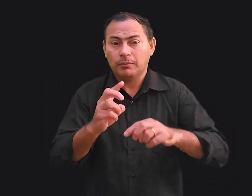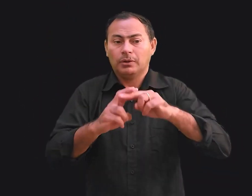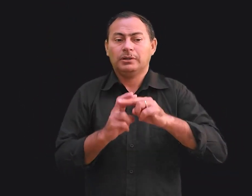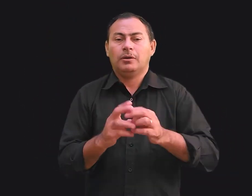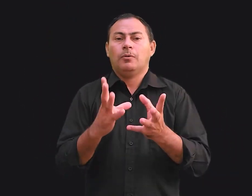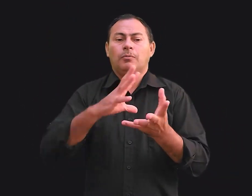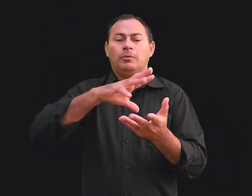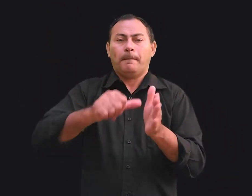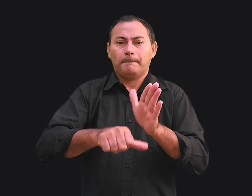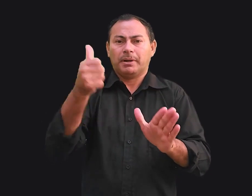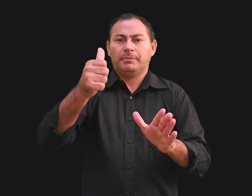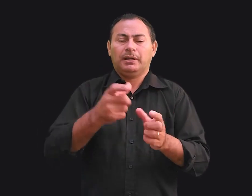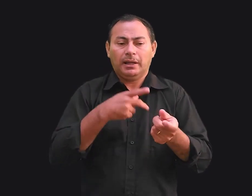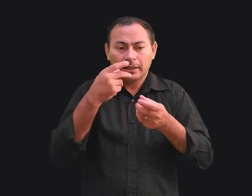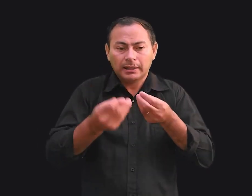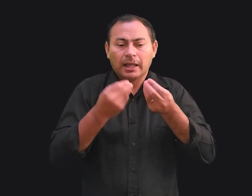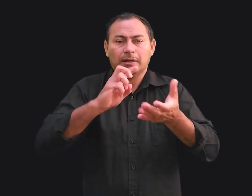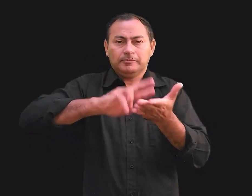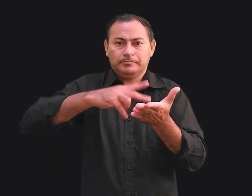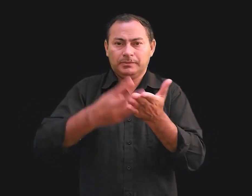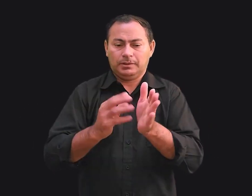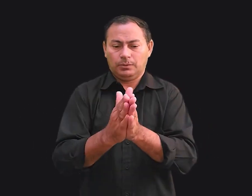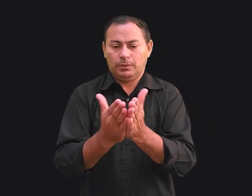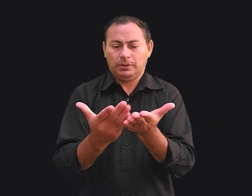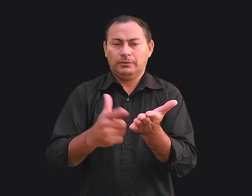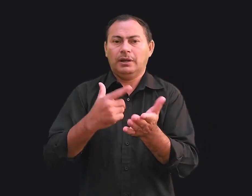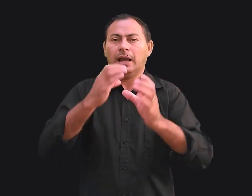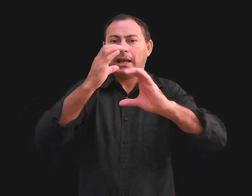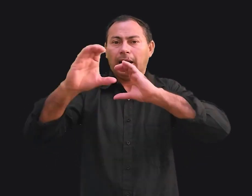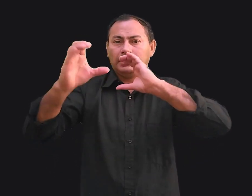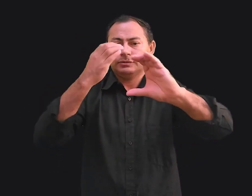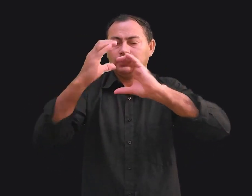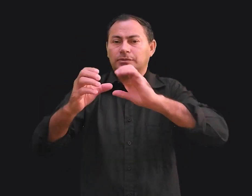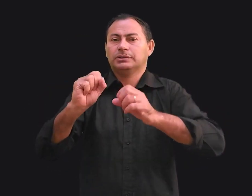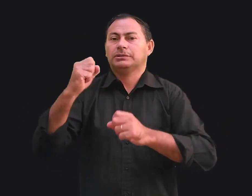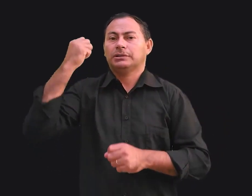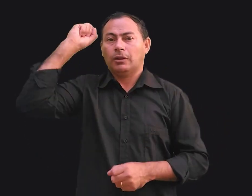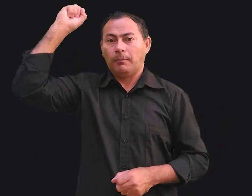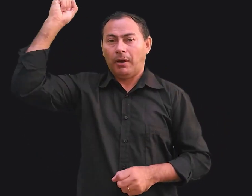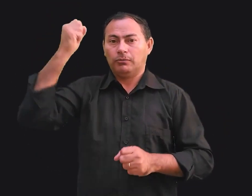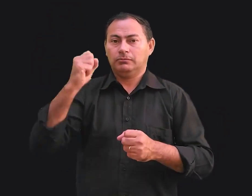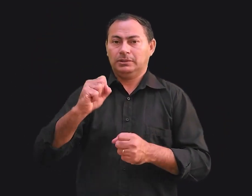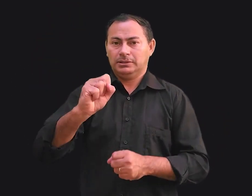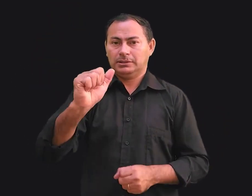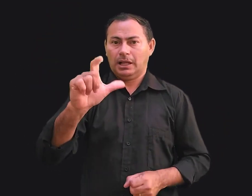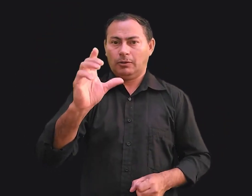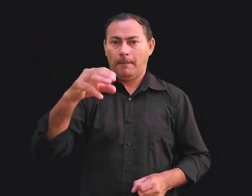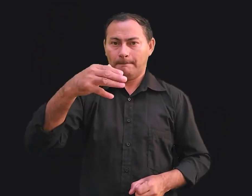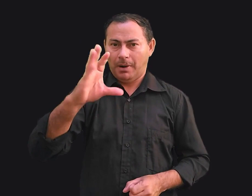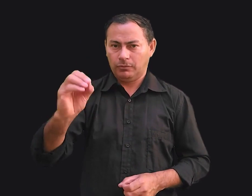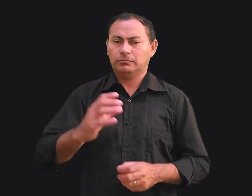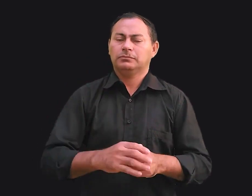isso foram um dos primeiros a dar essa interpretação do livro do Cântico dos Cânticos de Salomão. Eles achavam que